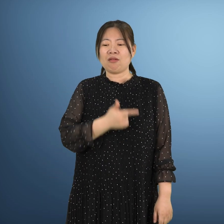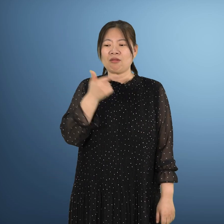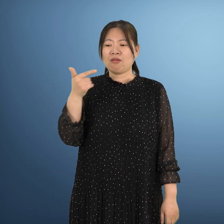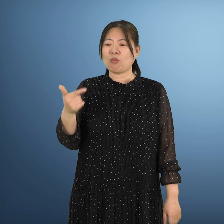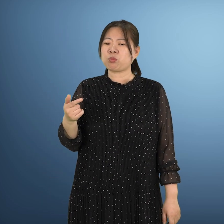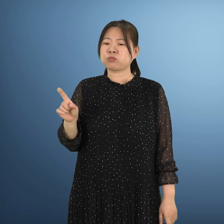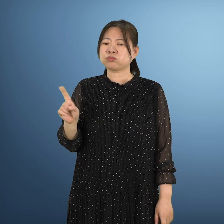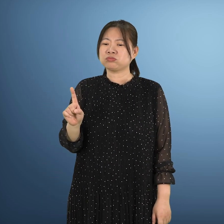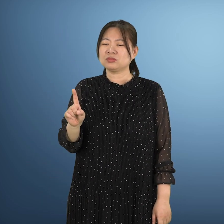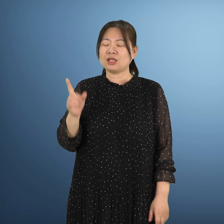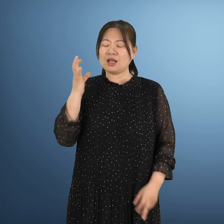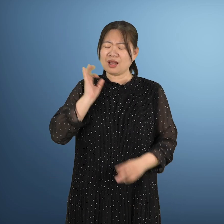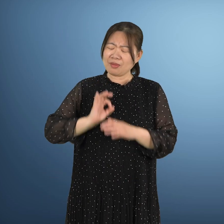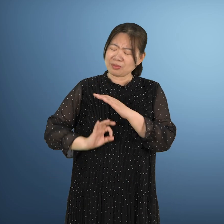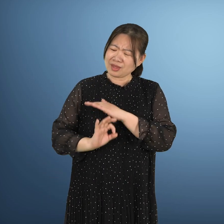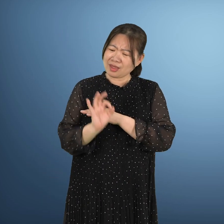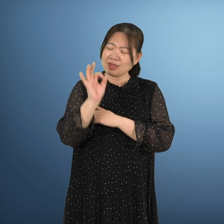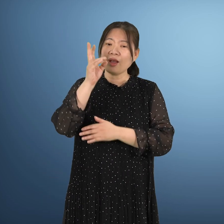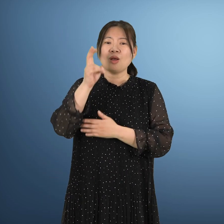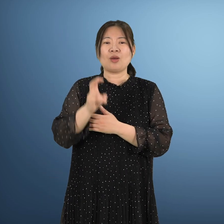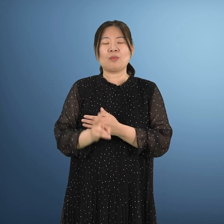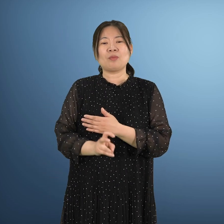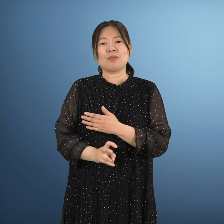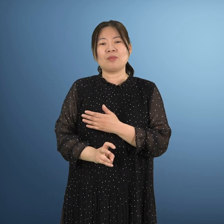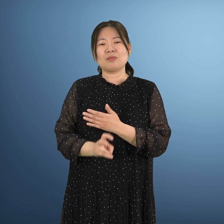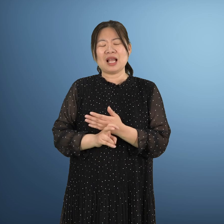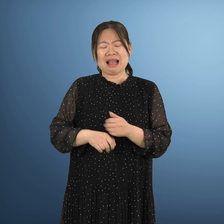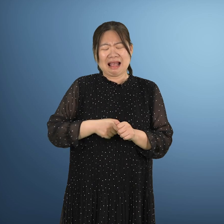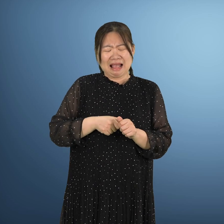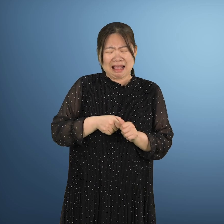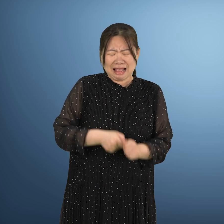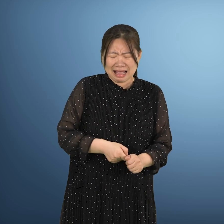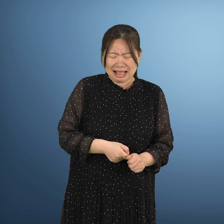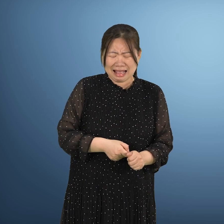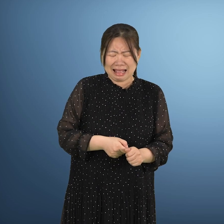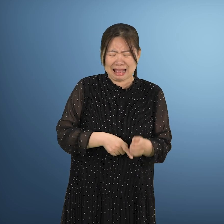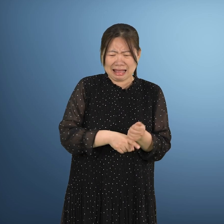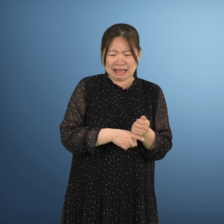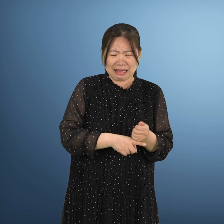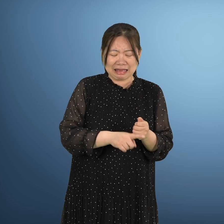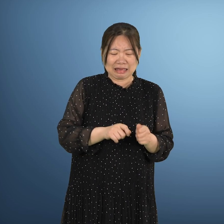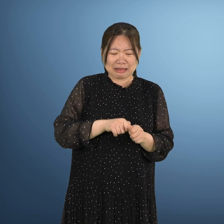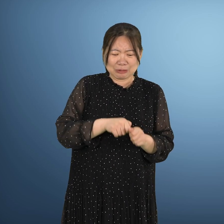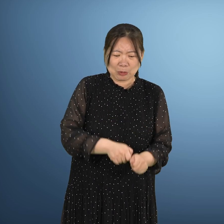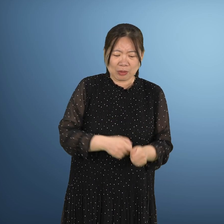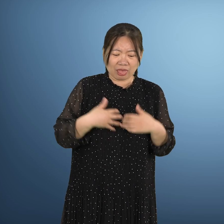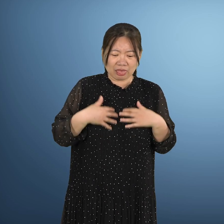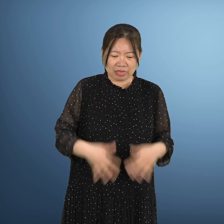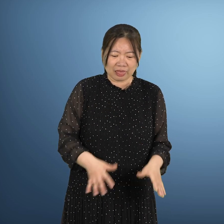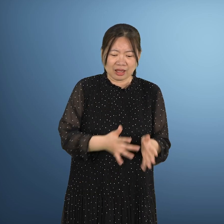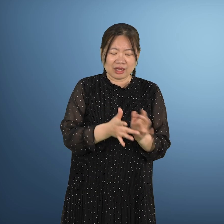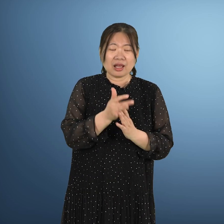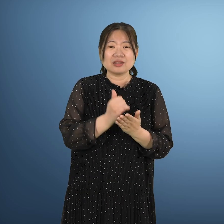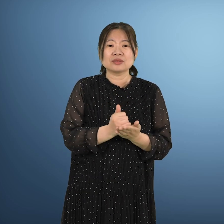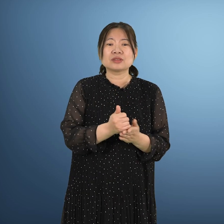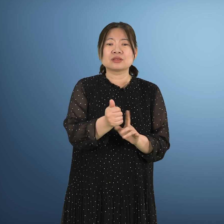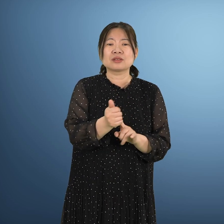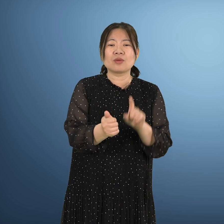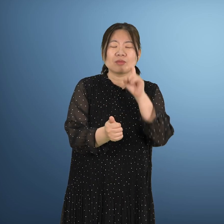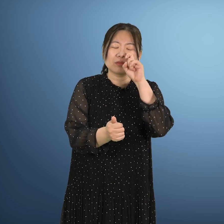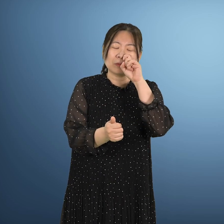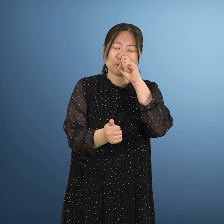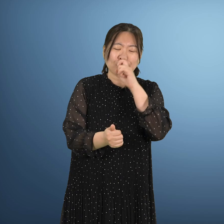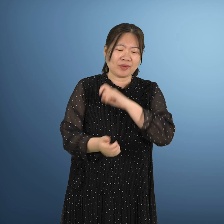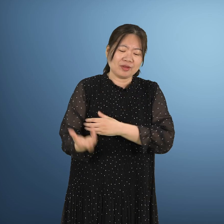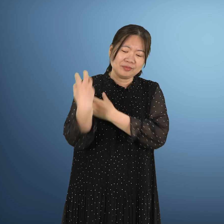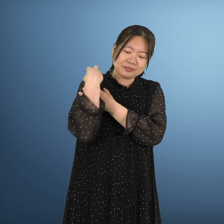너무 밤새 불법의 신문과 고문에 지친 예수님께서